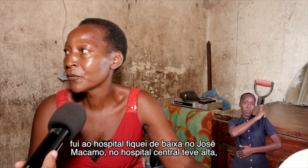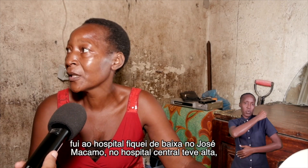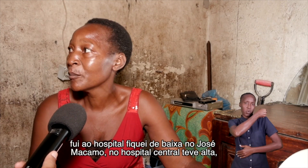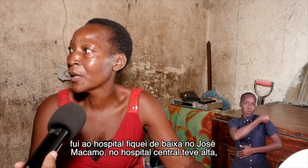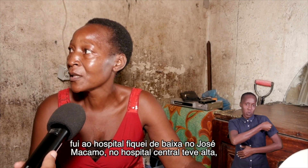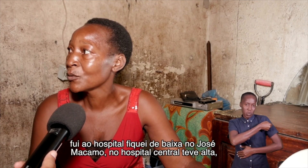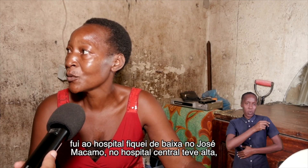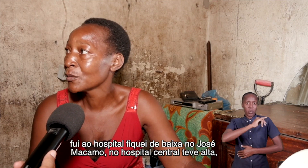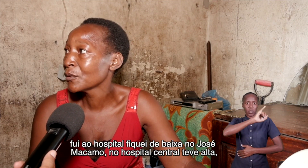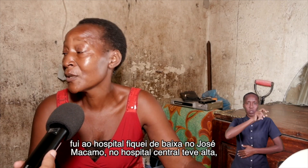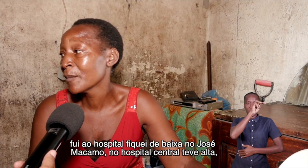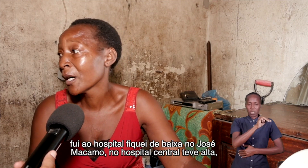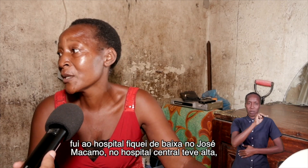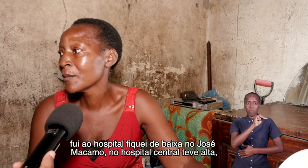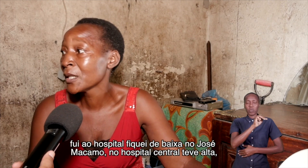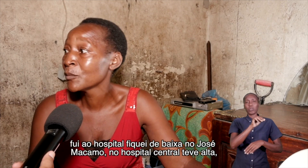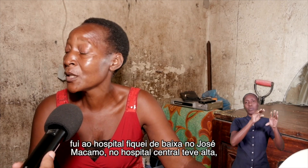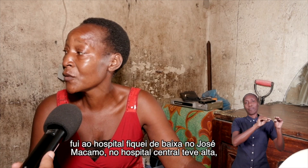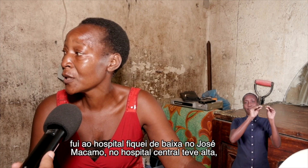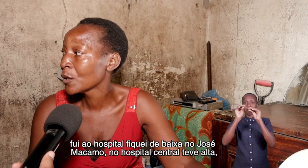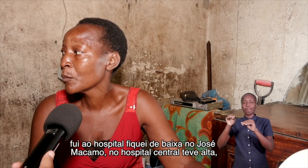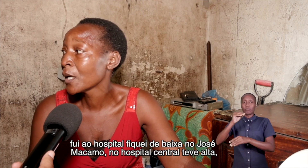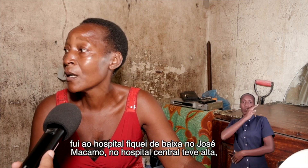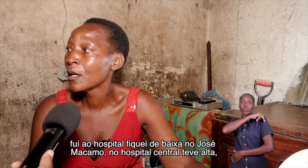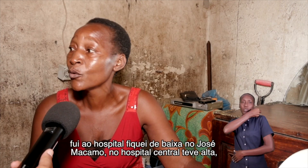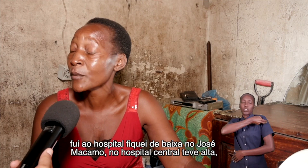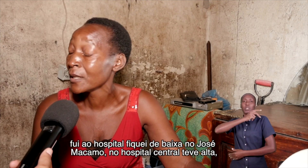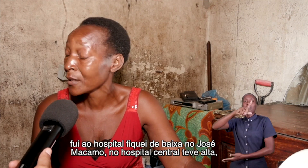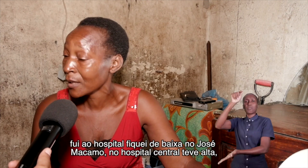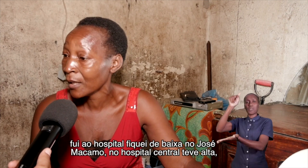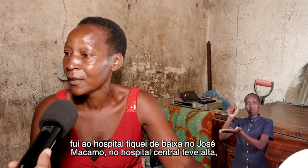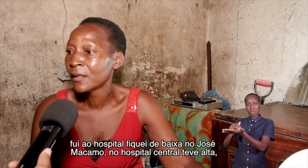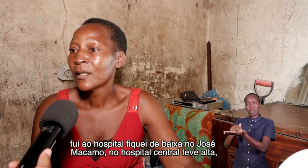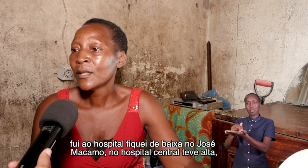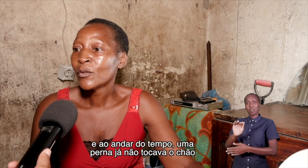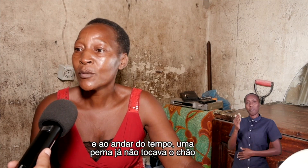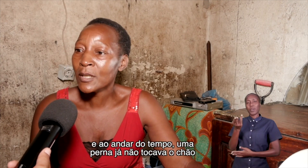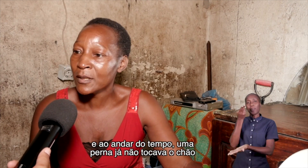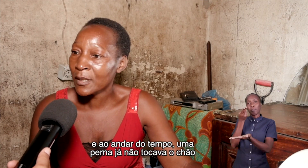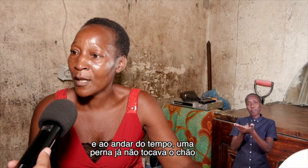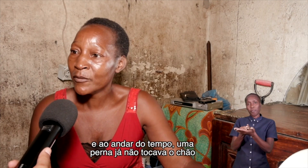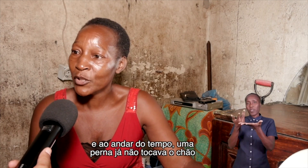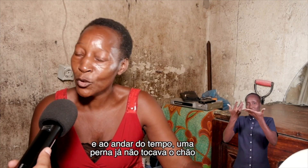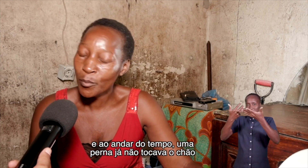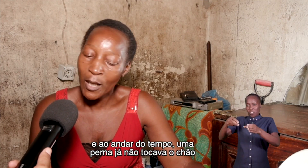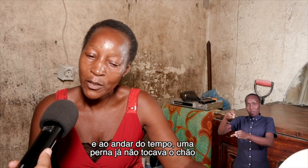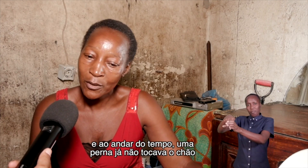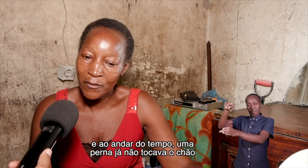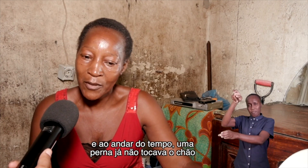fiquei de baixa no exame. O exame que me transferiram para o hospital central. O hospital central, fiquei de baixa, tive